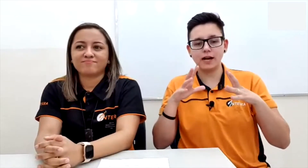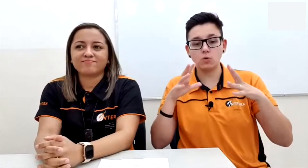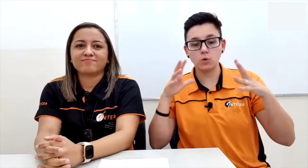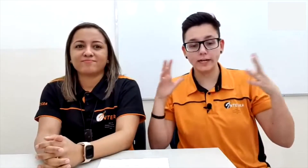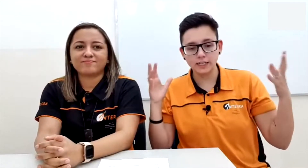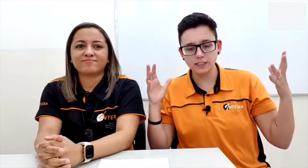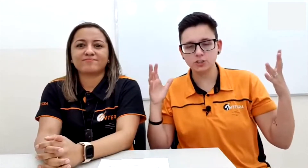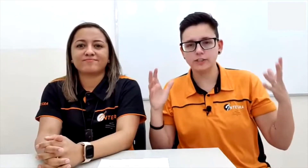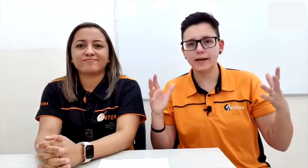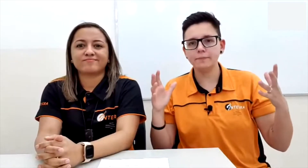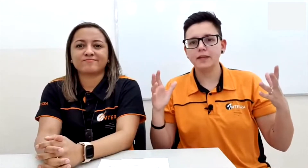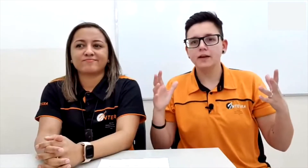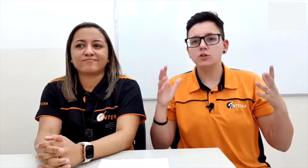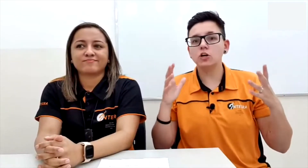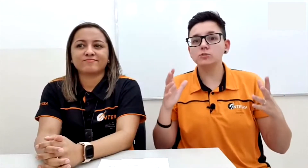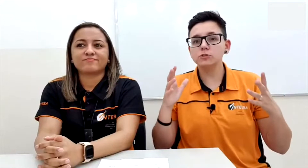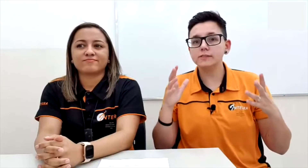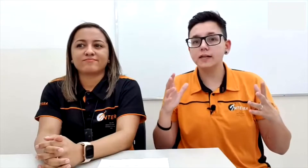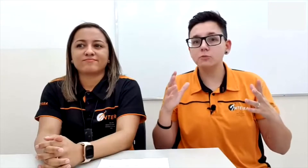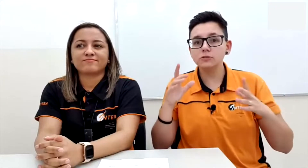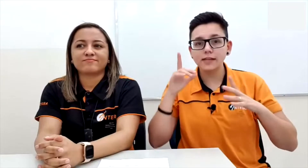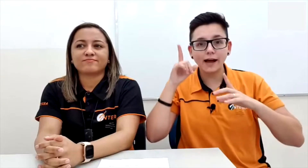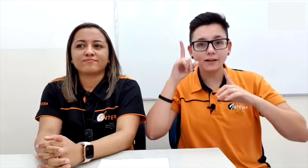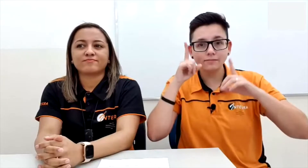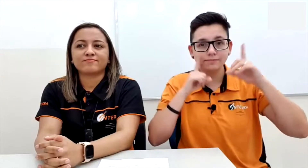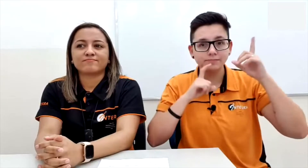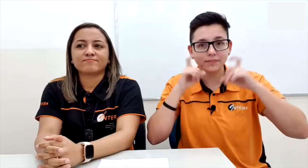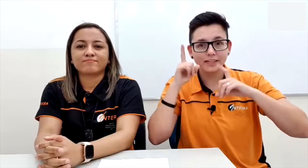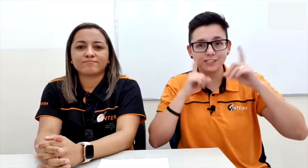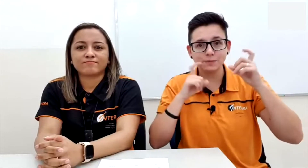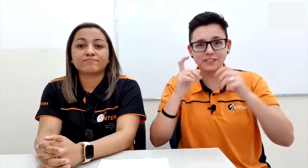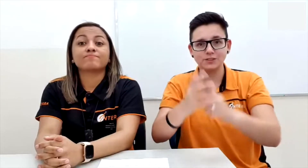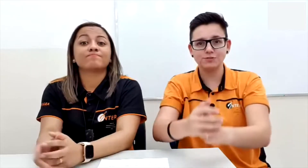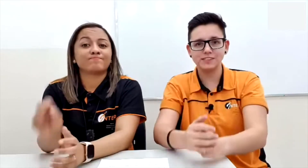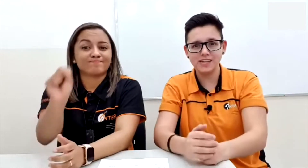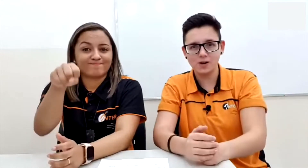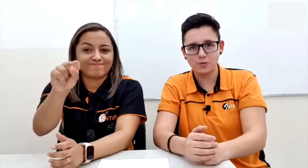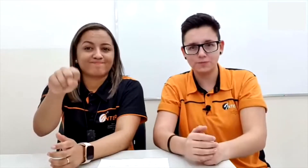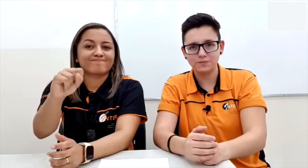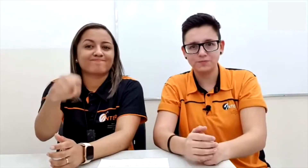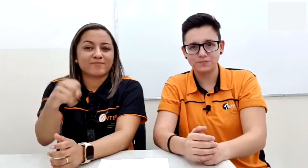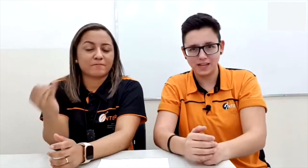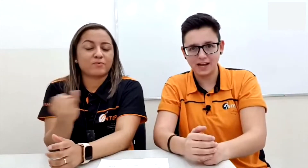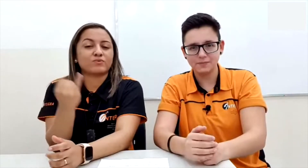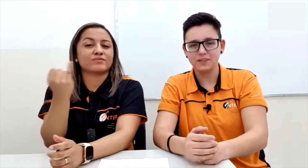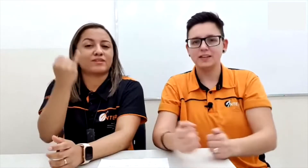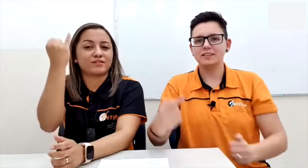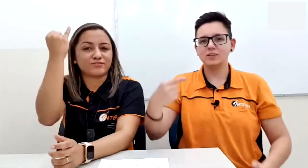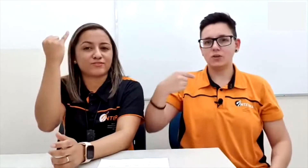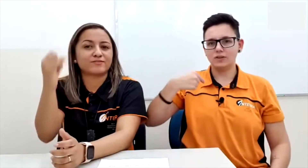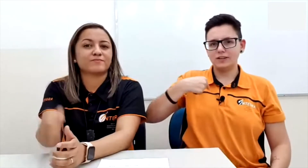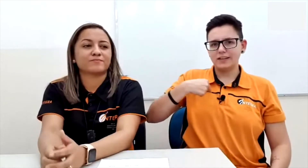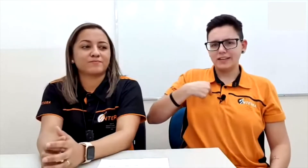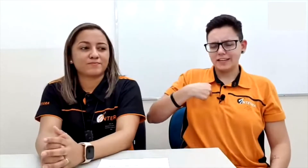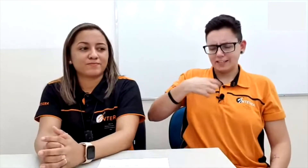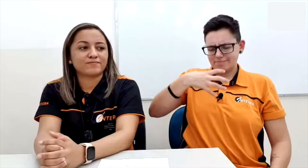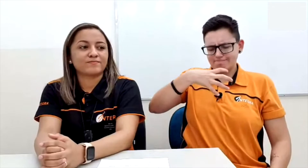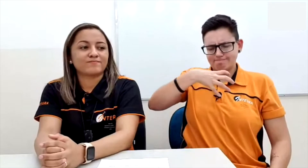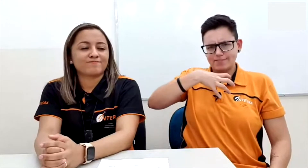algo grande, né? Nós mostramos na expressão facial, tá? Isso mesmo, então, é muito importante.